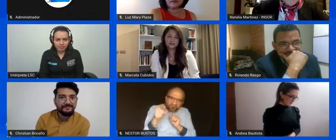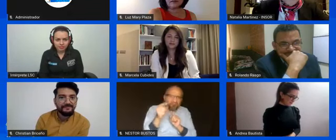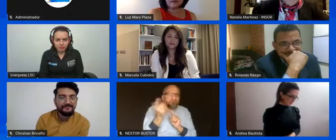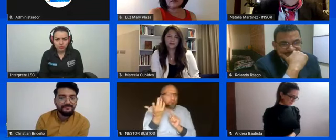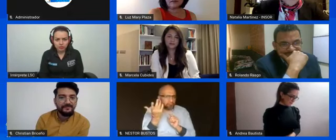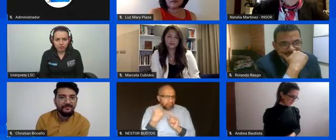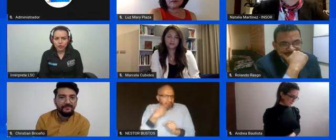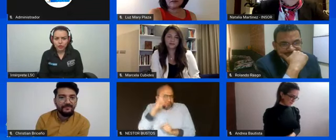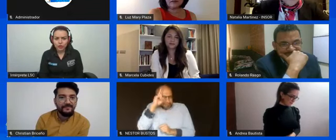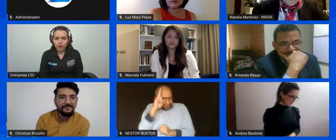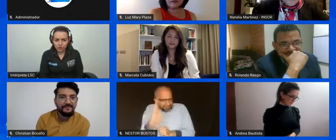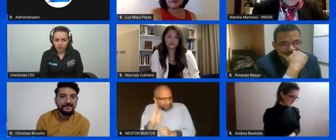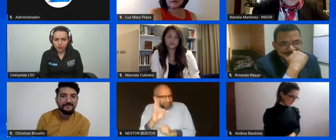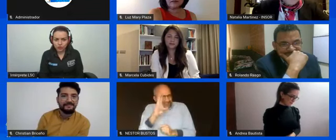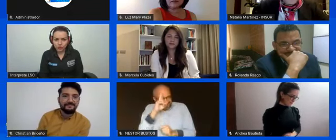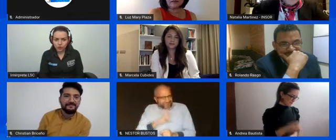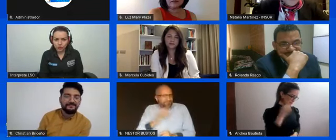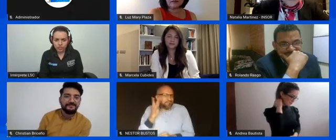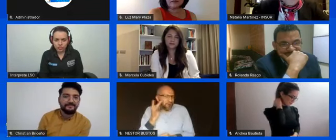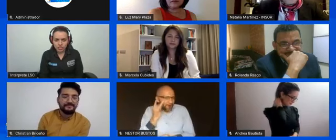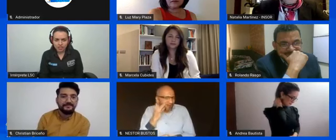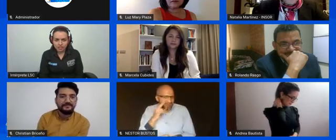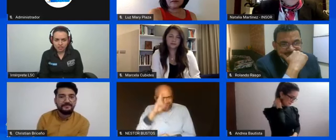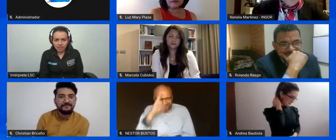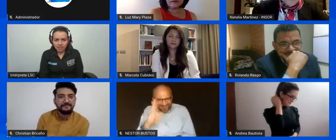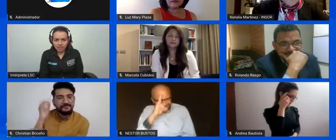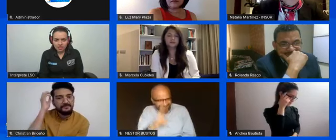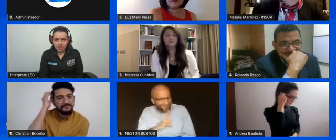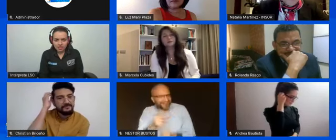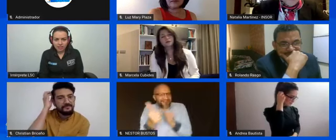más o menos como a los 13 años fue que lo conocí.